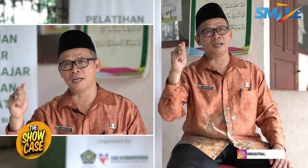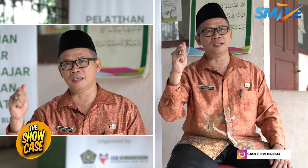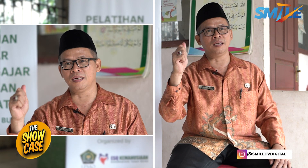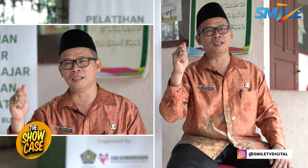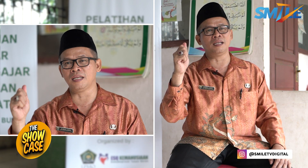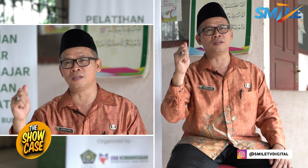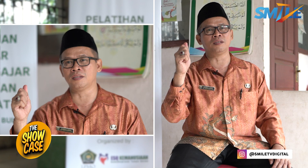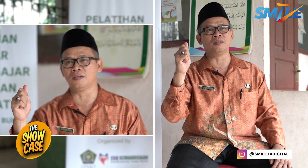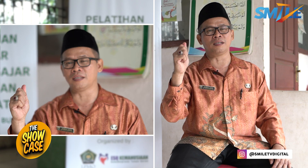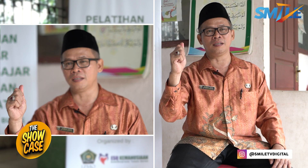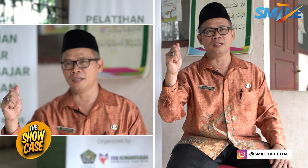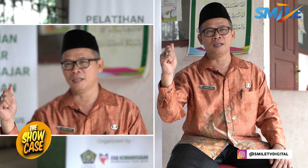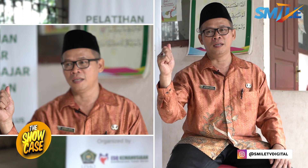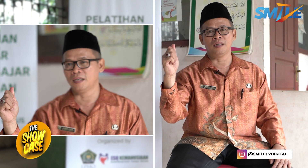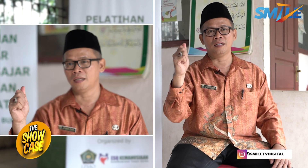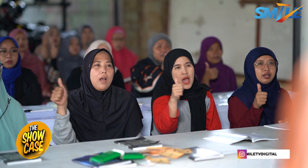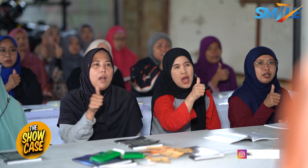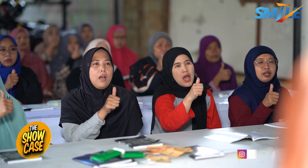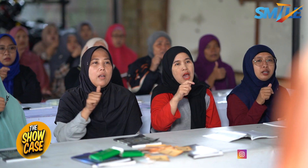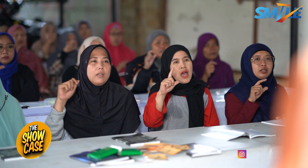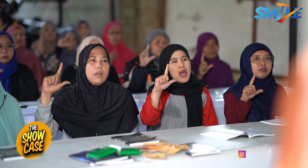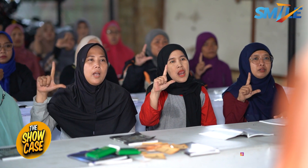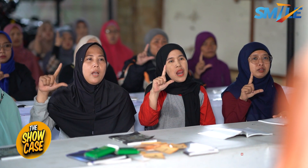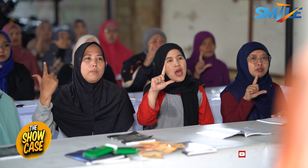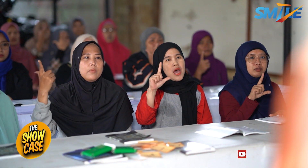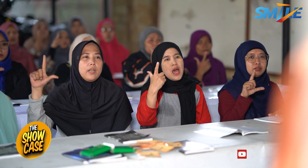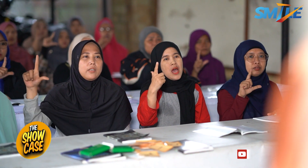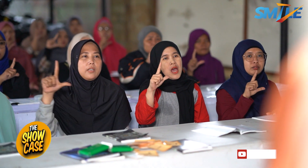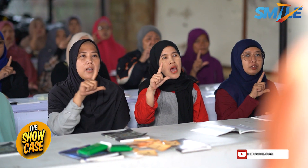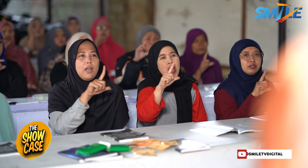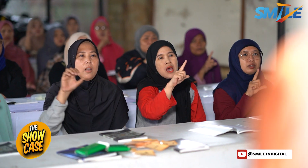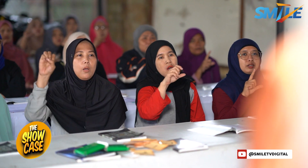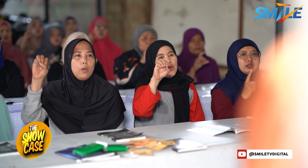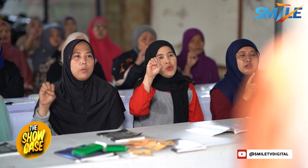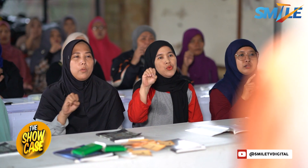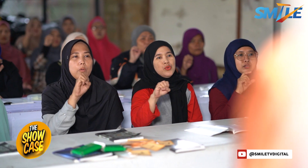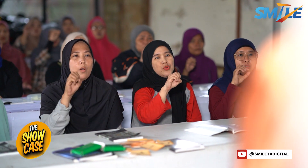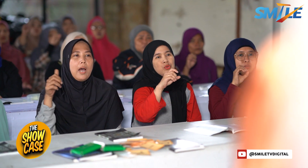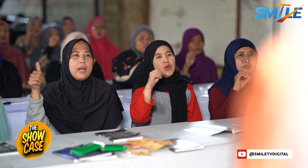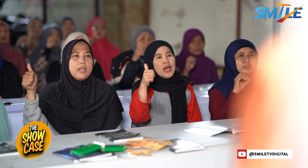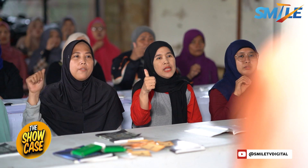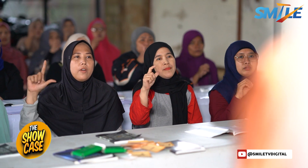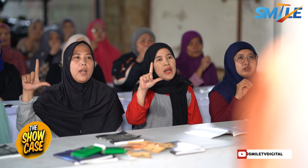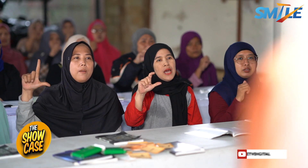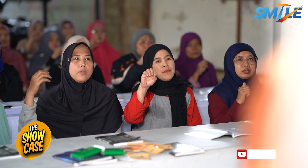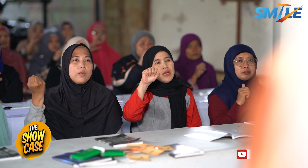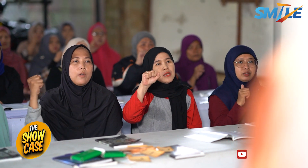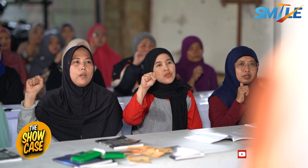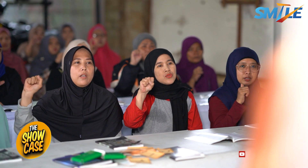fathahnya nanti langsung dicolek. An berarti alif, an. Kasroh berarti